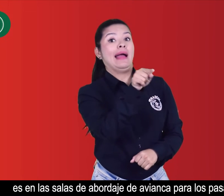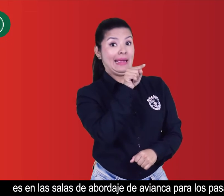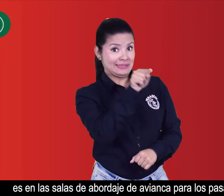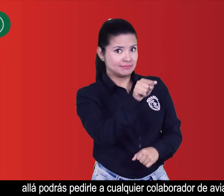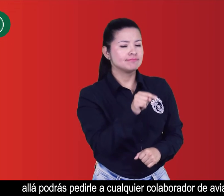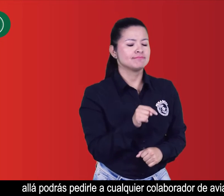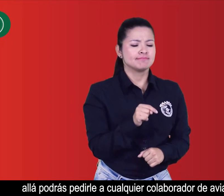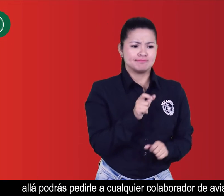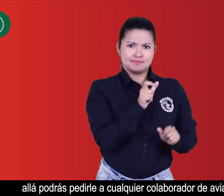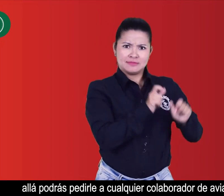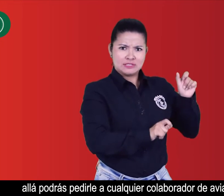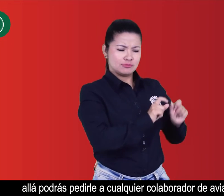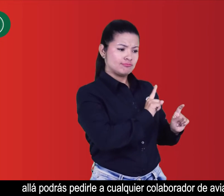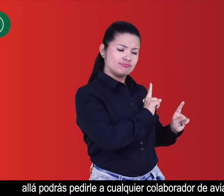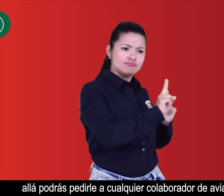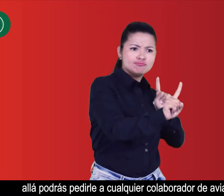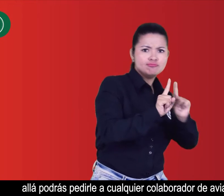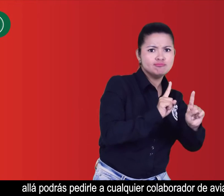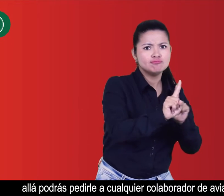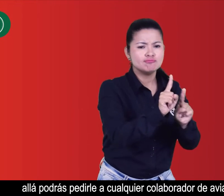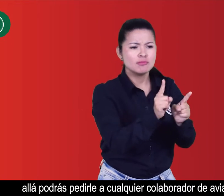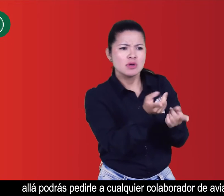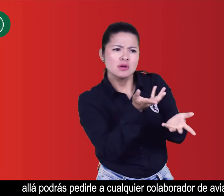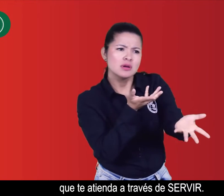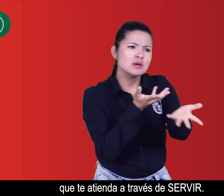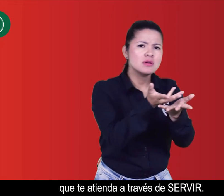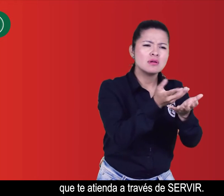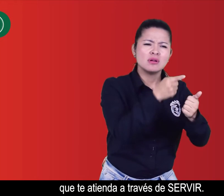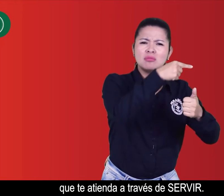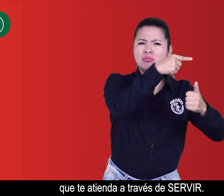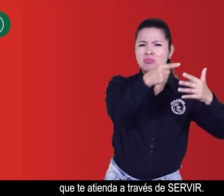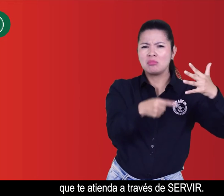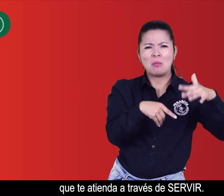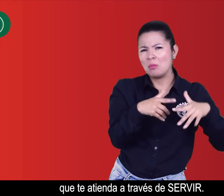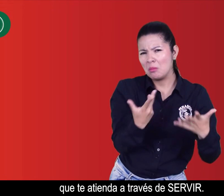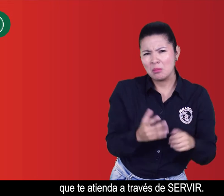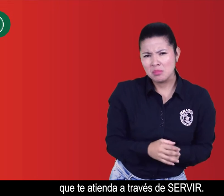Allá podrás pedirle a cualquier colaborador de Avianca que te atienda a través de Servir.